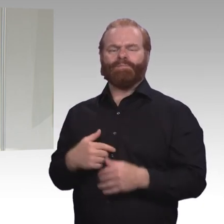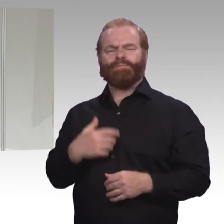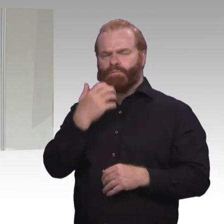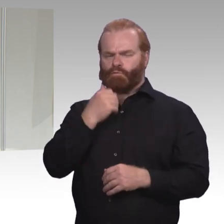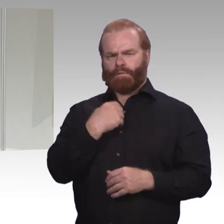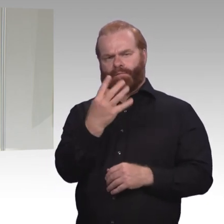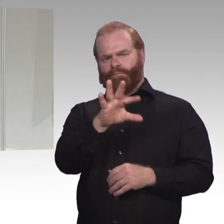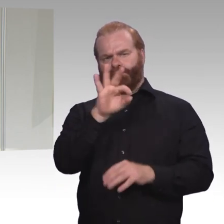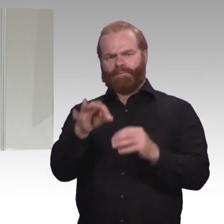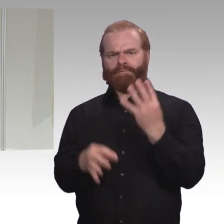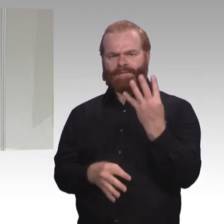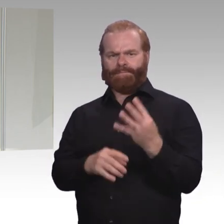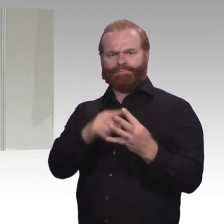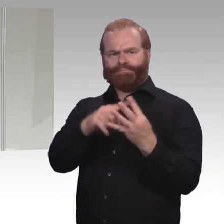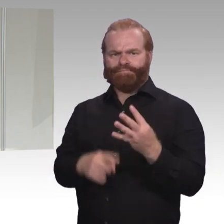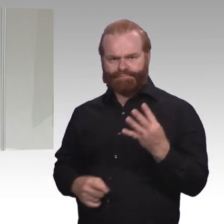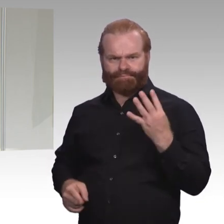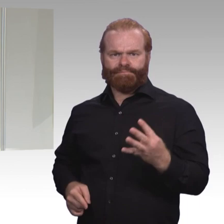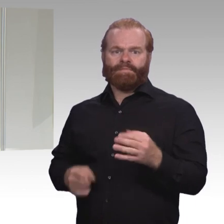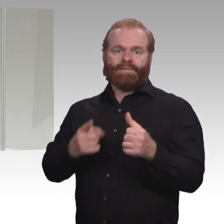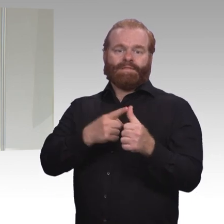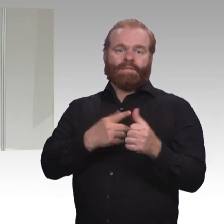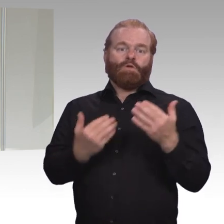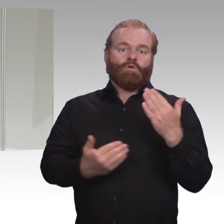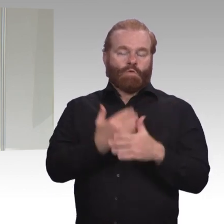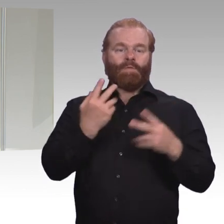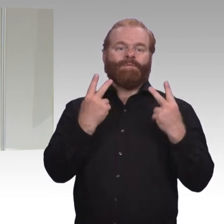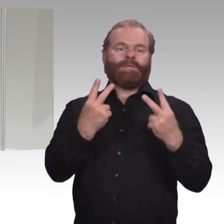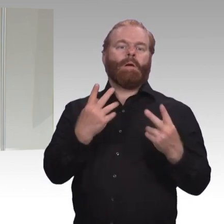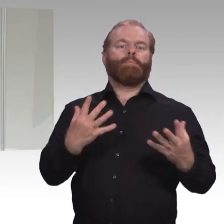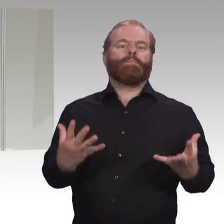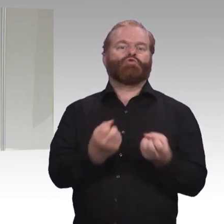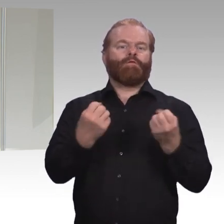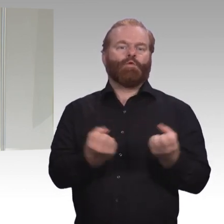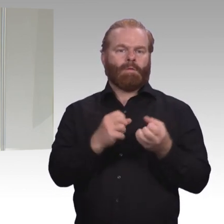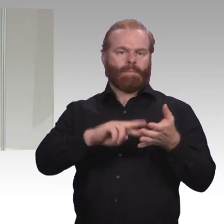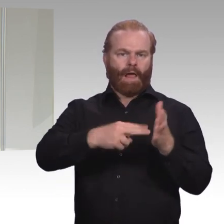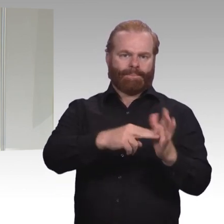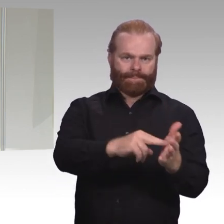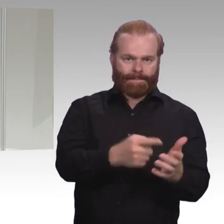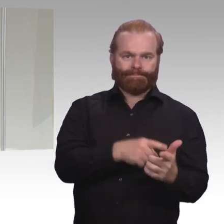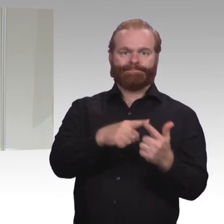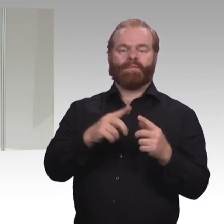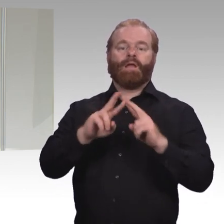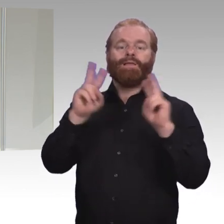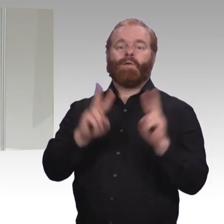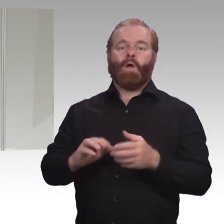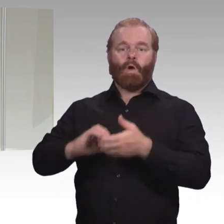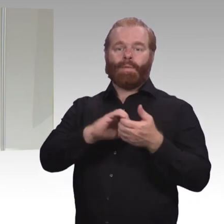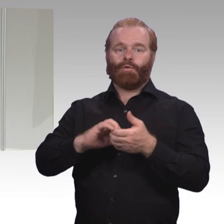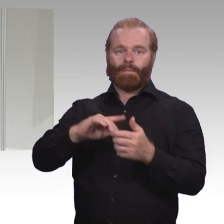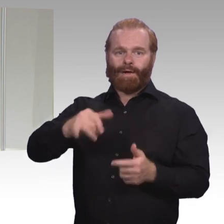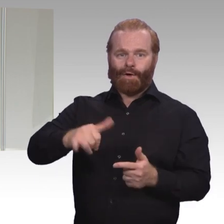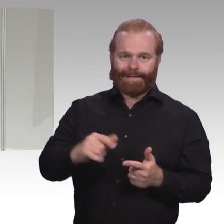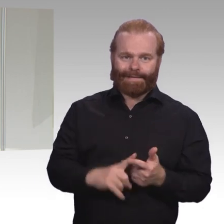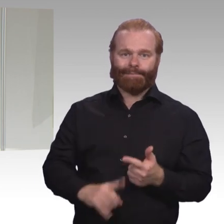der Bundeswehr, aber auch die Frage, die zwischen uns umstritten ist, die Privatisierung verteidigungspolitischer Aufgaben.